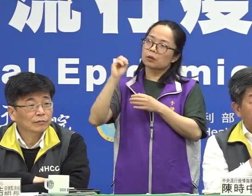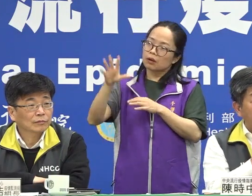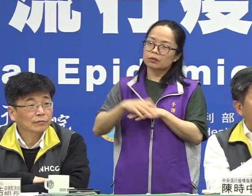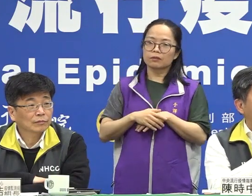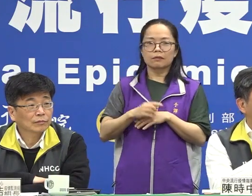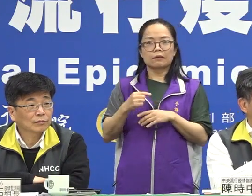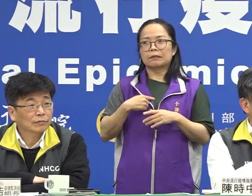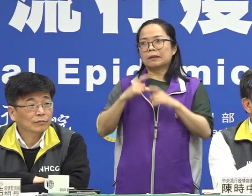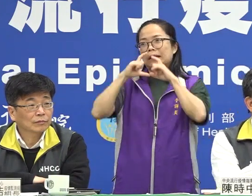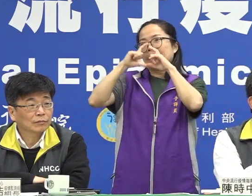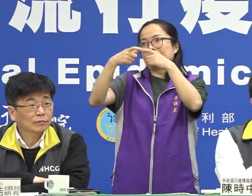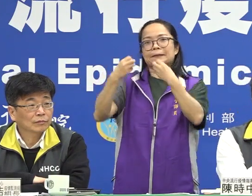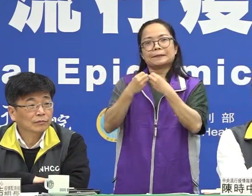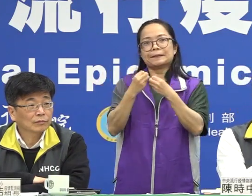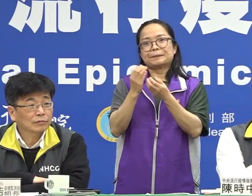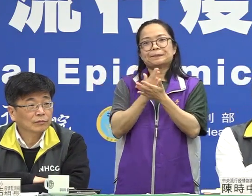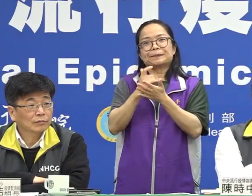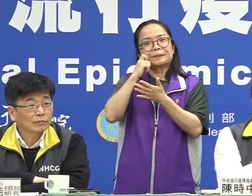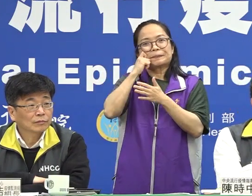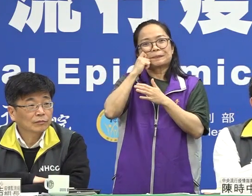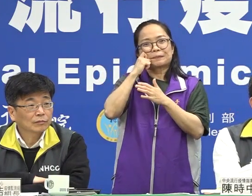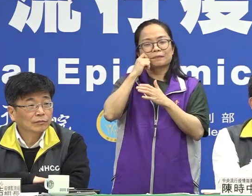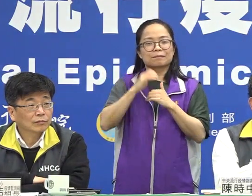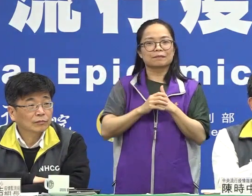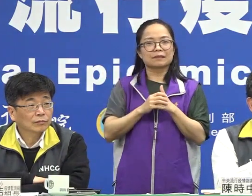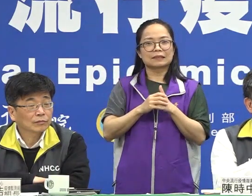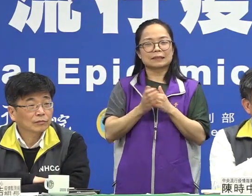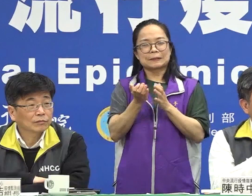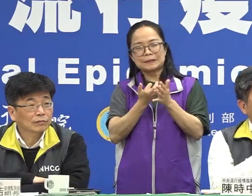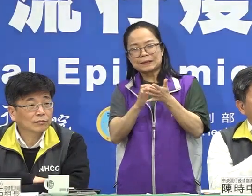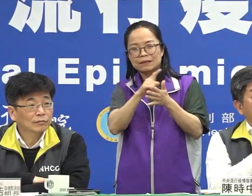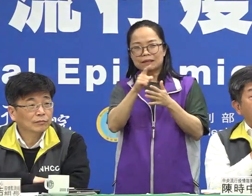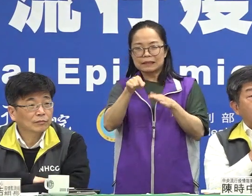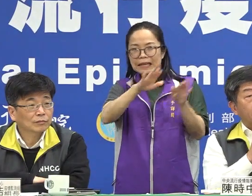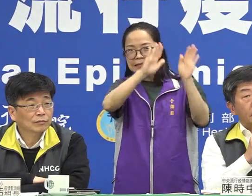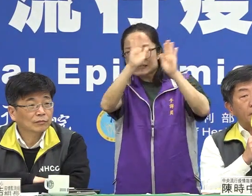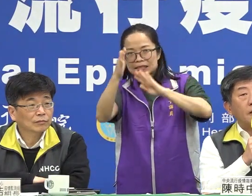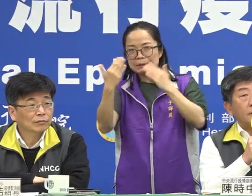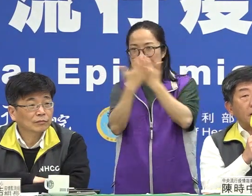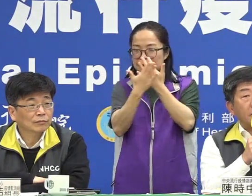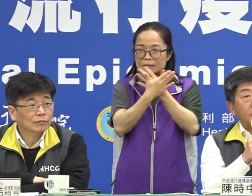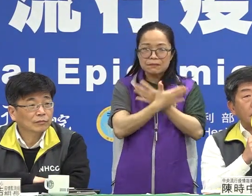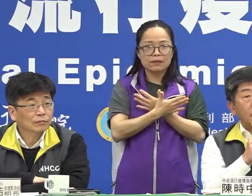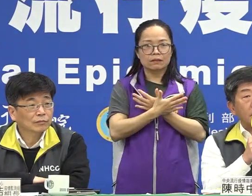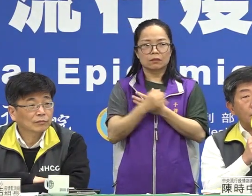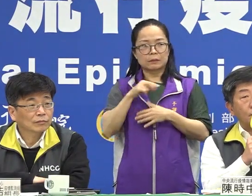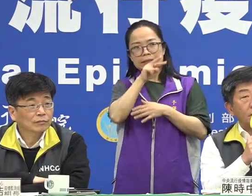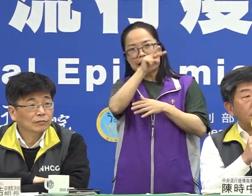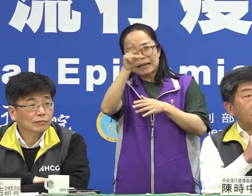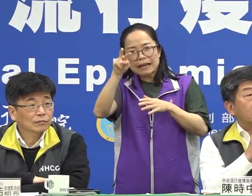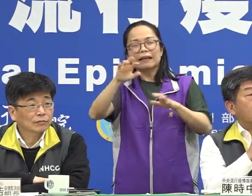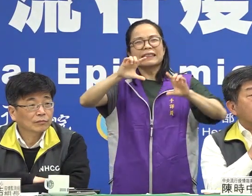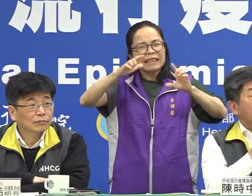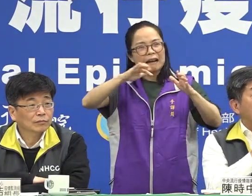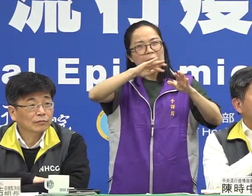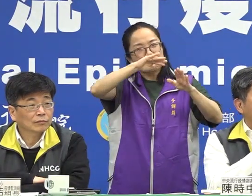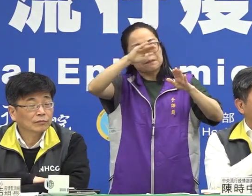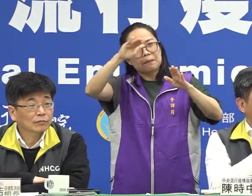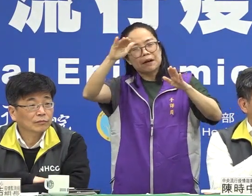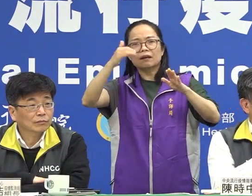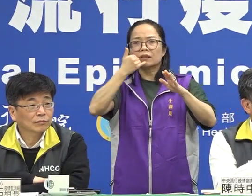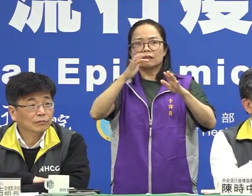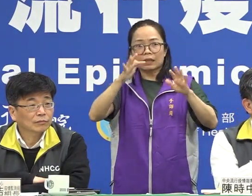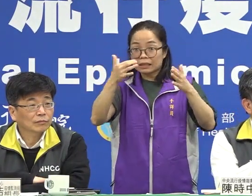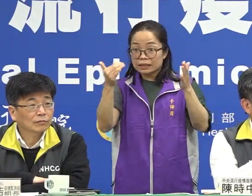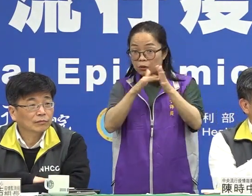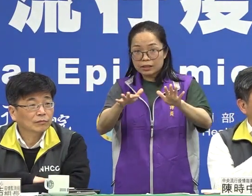我实在是没有办法判断了。因为这根据整个情况的一个变化，我们看得出来它的趋势，可目前